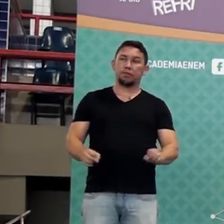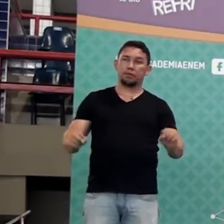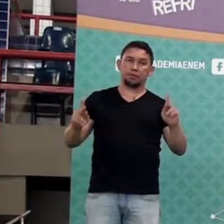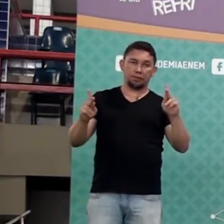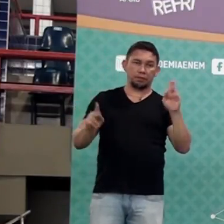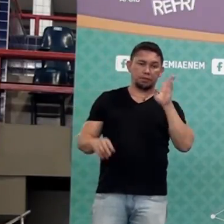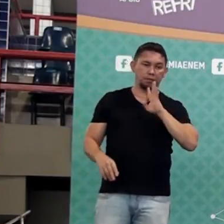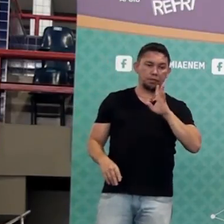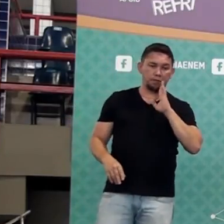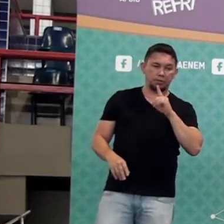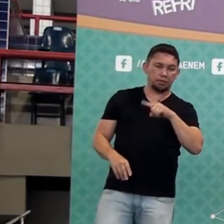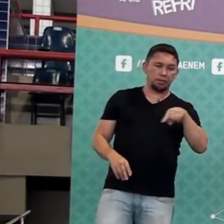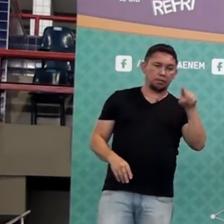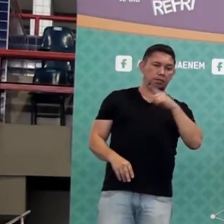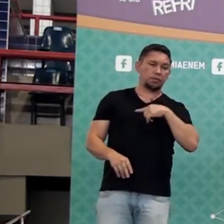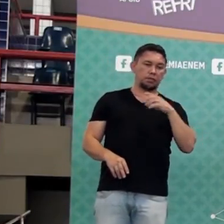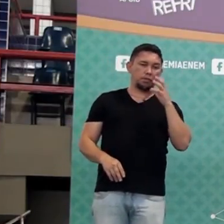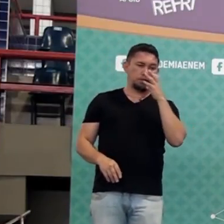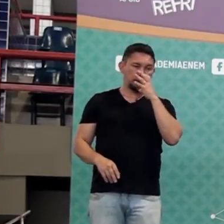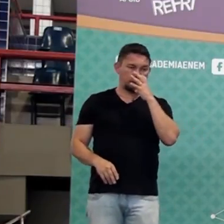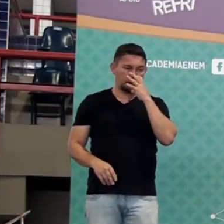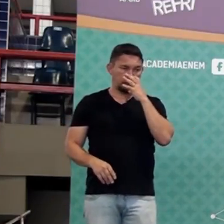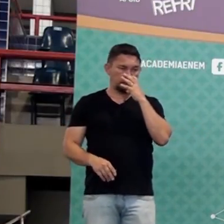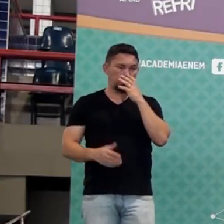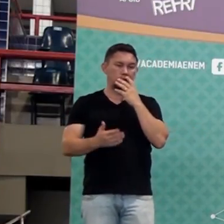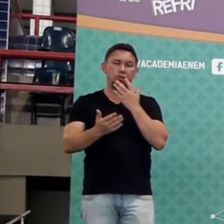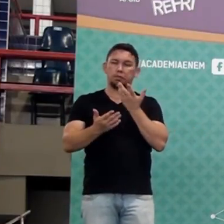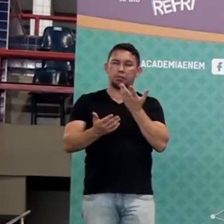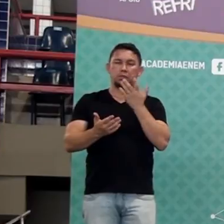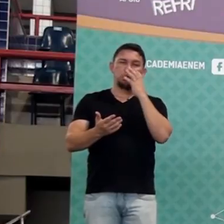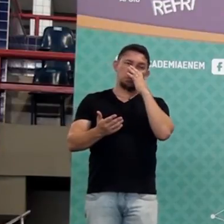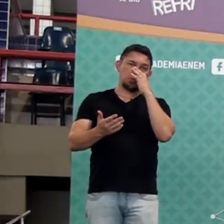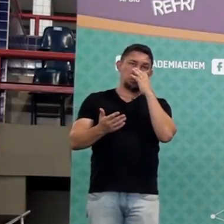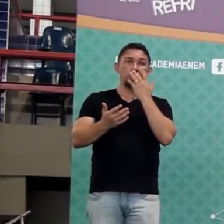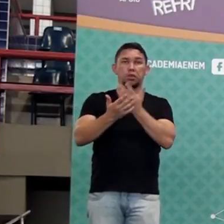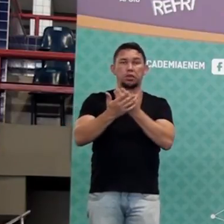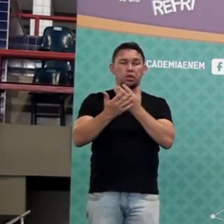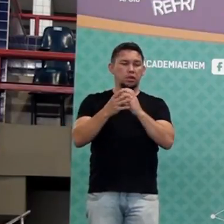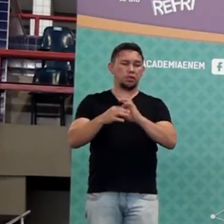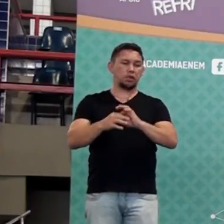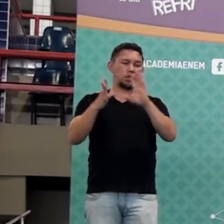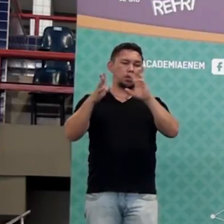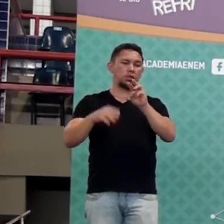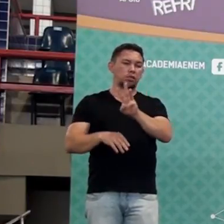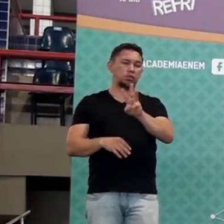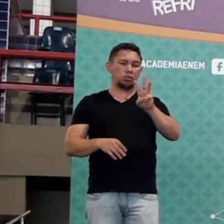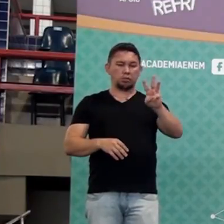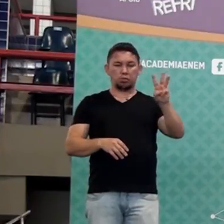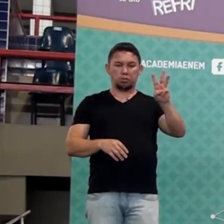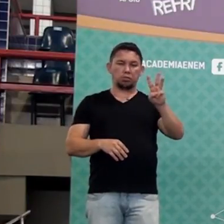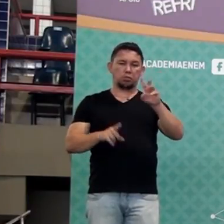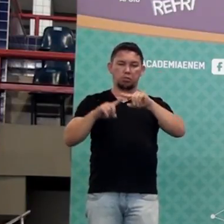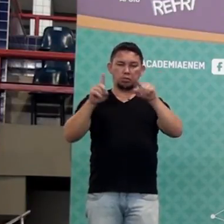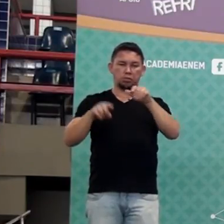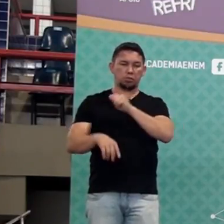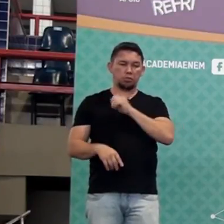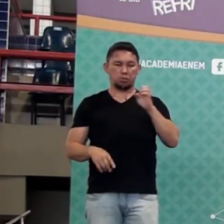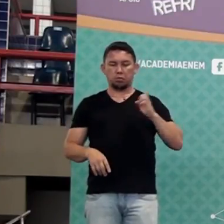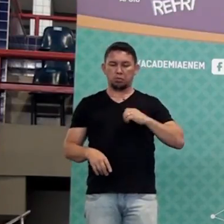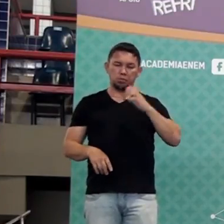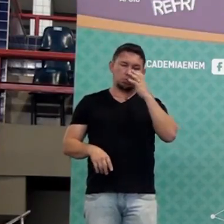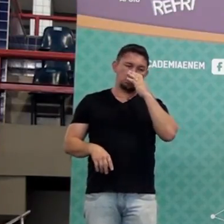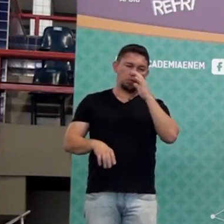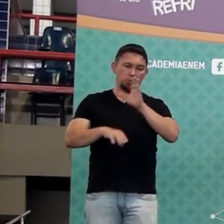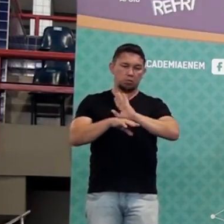legal? Quem quiser assistir a aula depois vai estar disponível, né? Né, Normando? A aula vai estar disponível, né? Depois para quem quiser